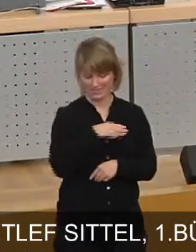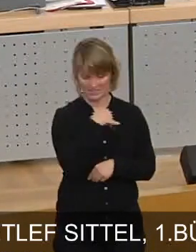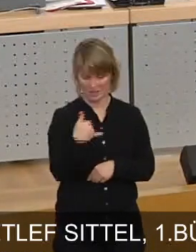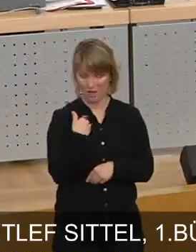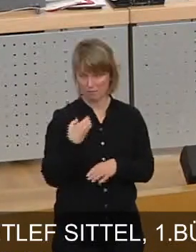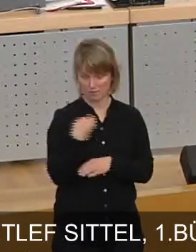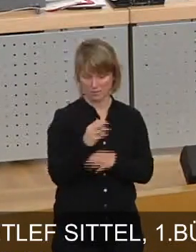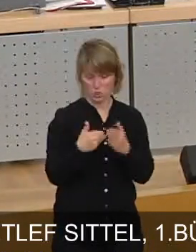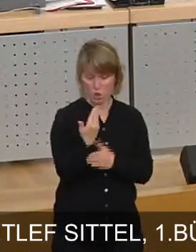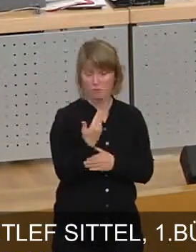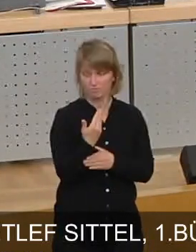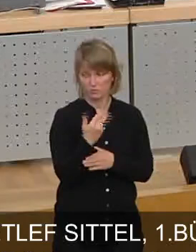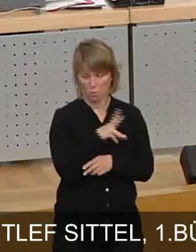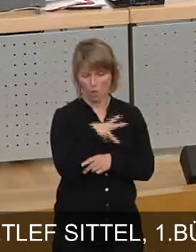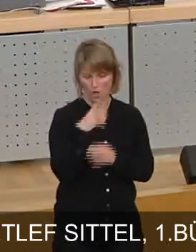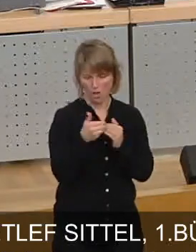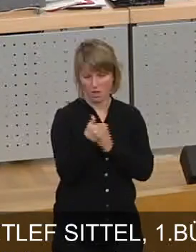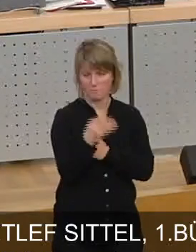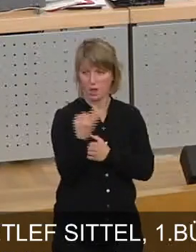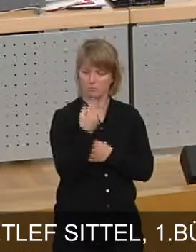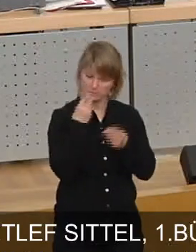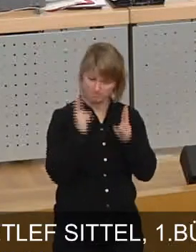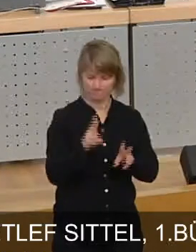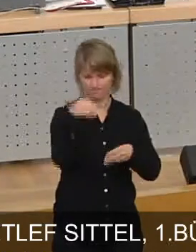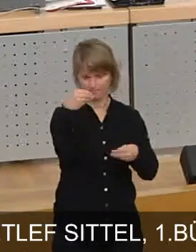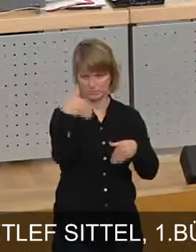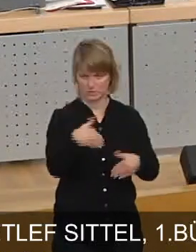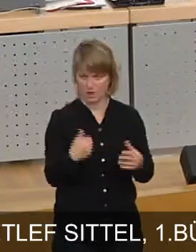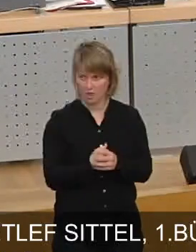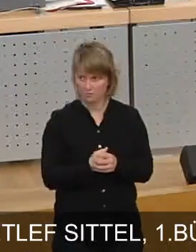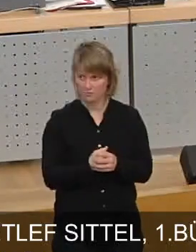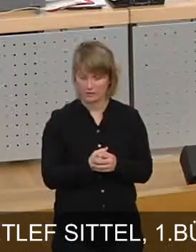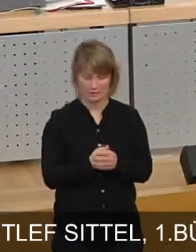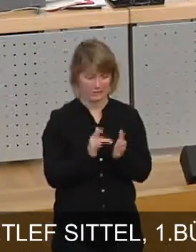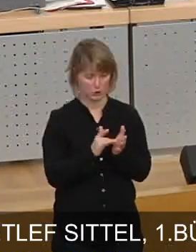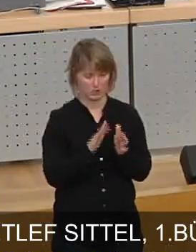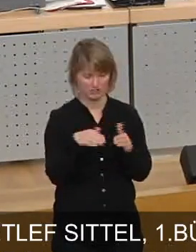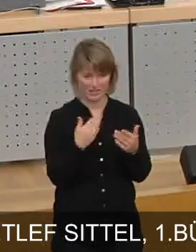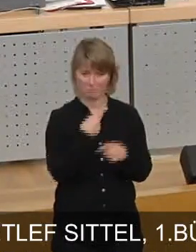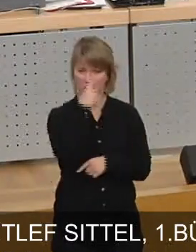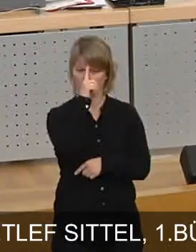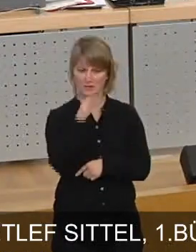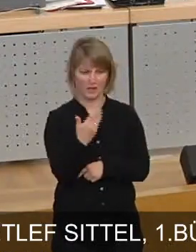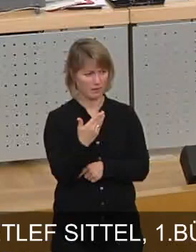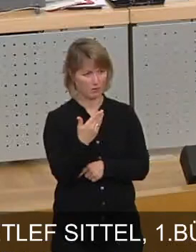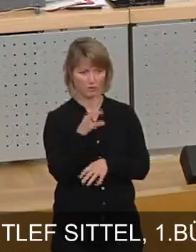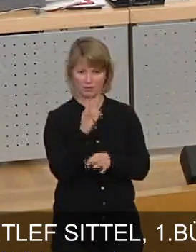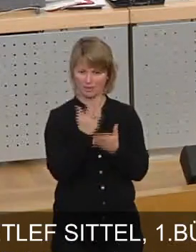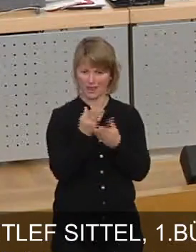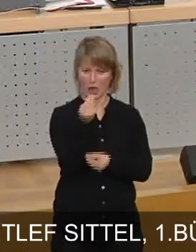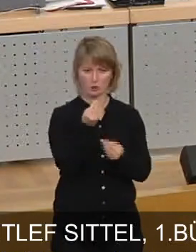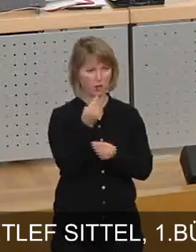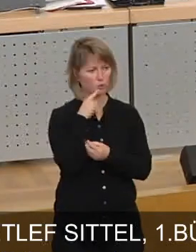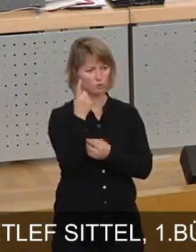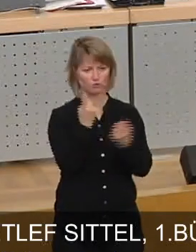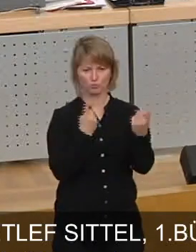werden, das dauert eben noch länger. Hat etwas damit zu tun, dass ausgebildete Polizeibeamte einfach nicht so verfügbar sind. Es kommt mal